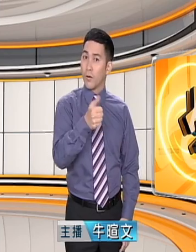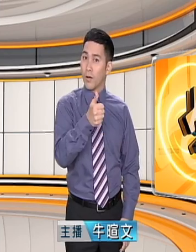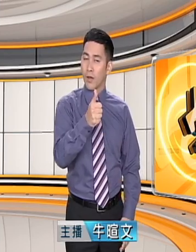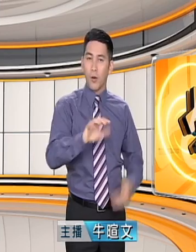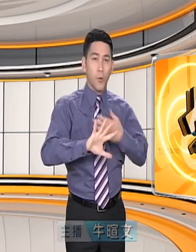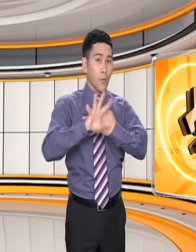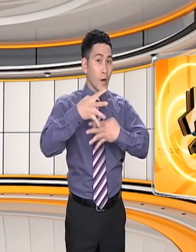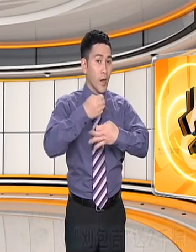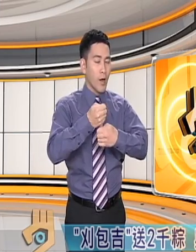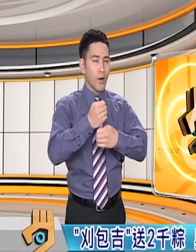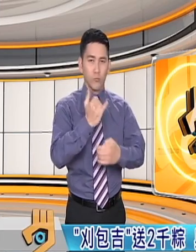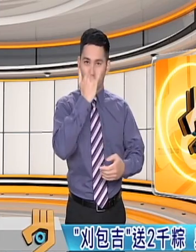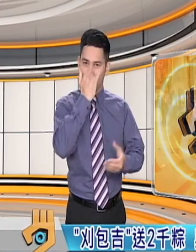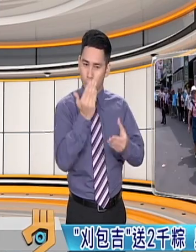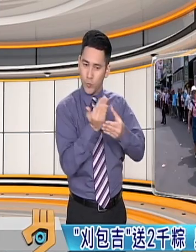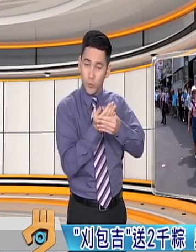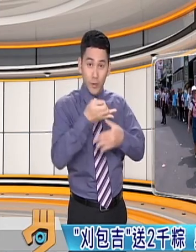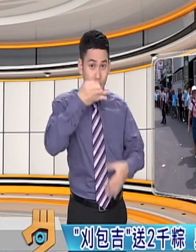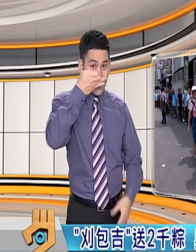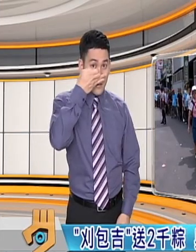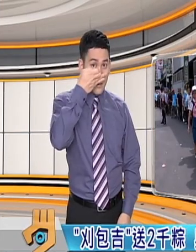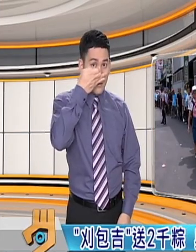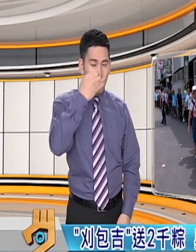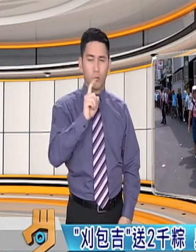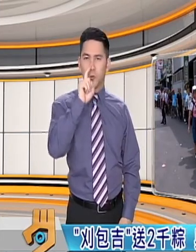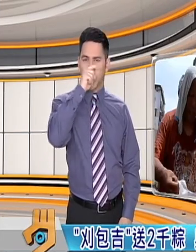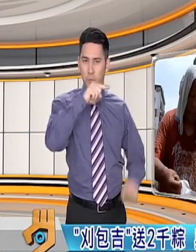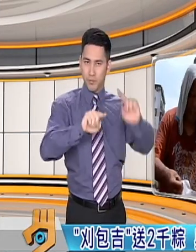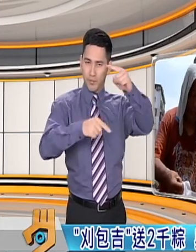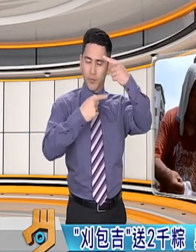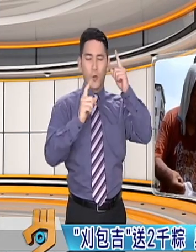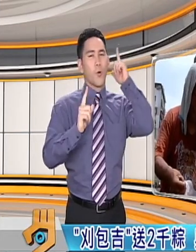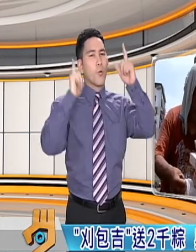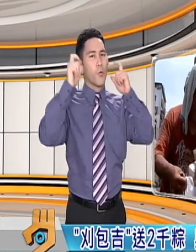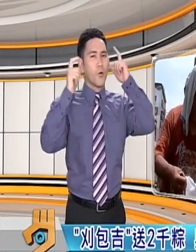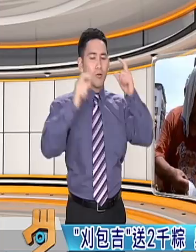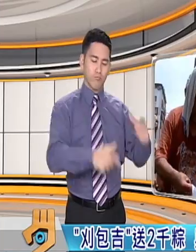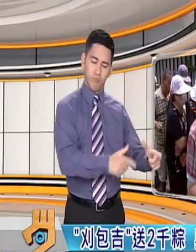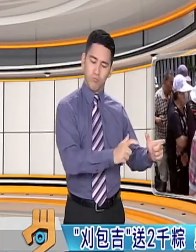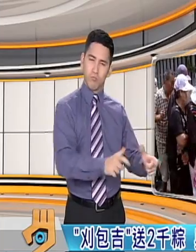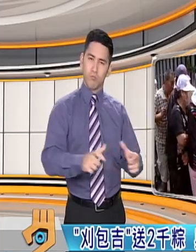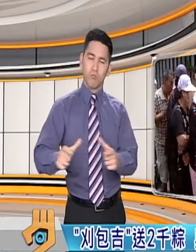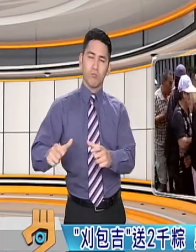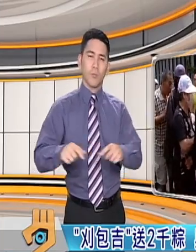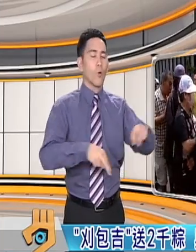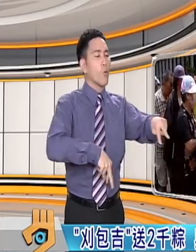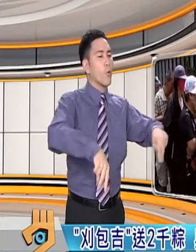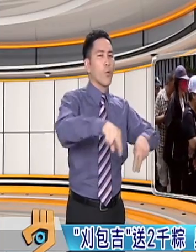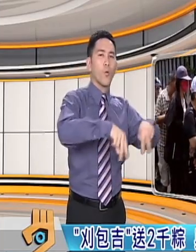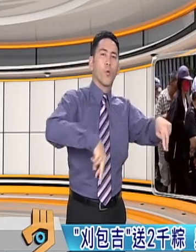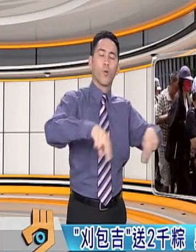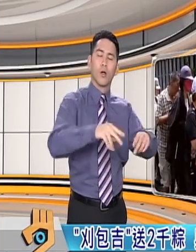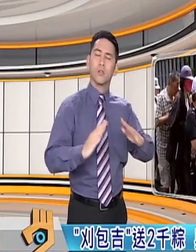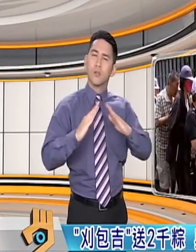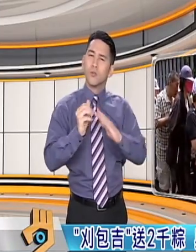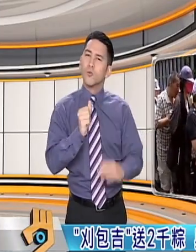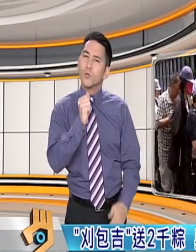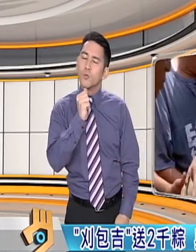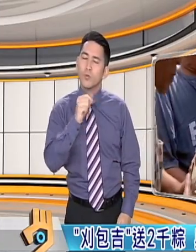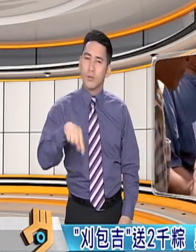每到过年都会办桌宴请街友以及弱势民众，外号挂包机的廖荣吉，在昨